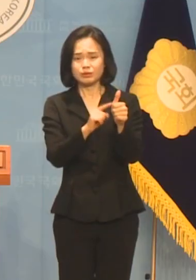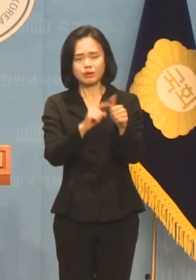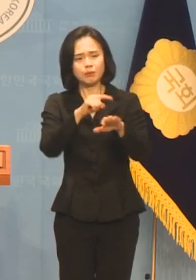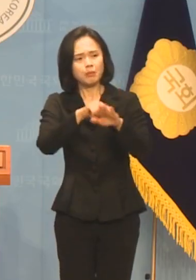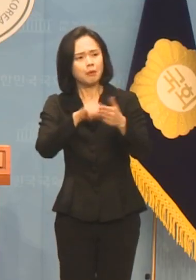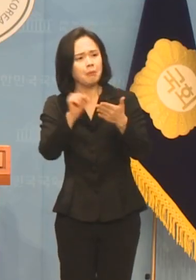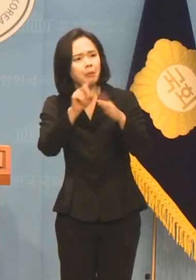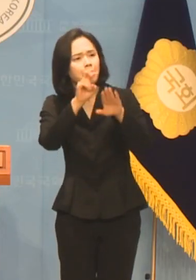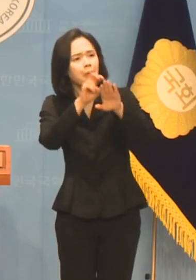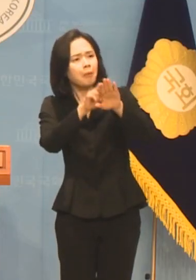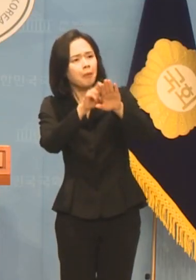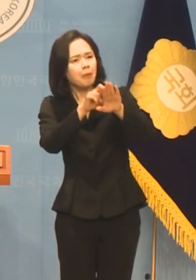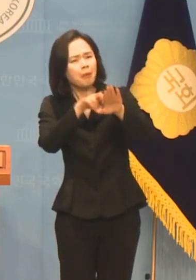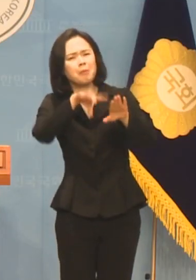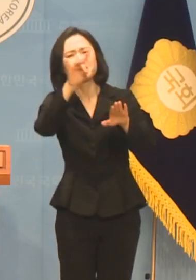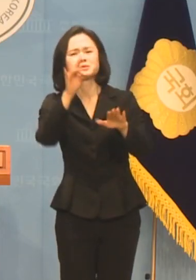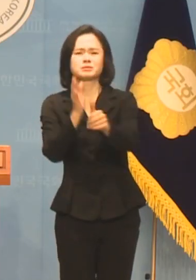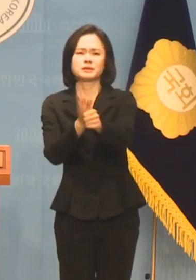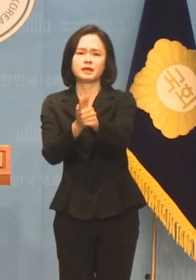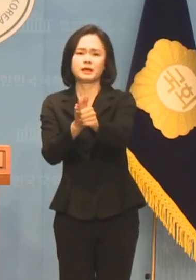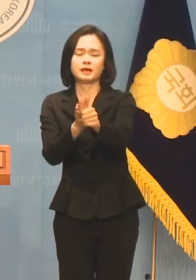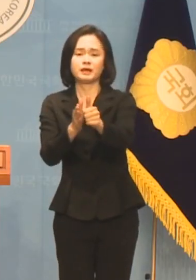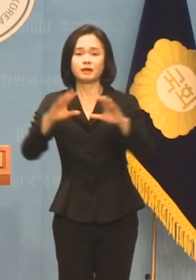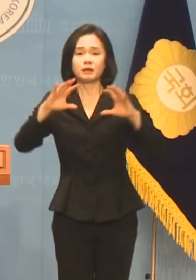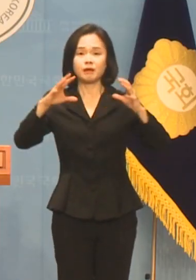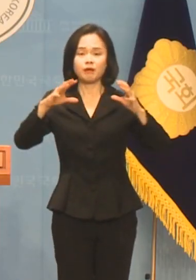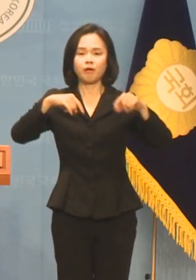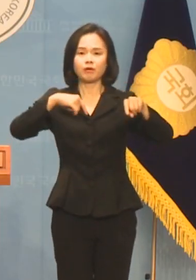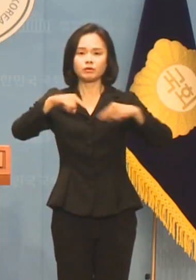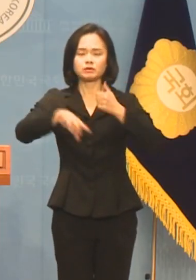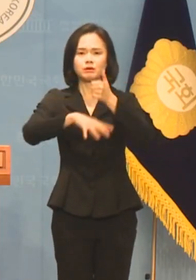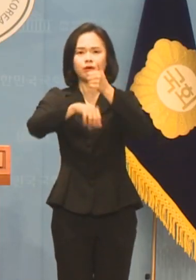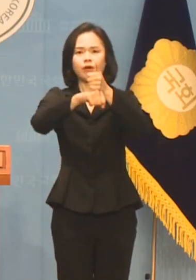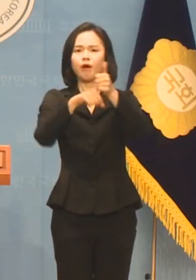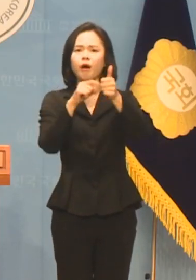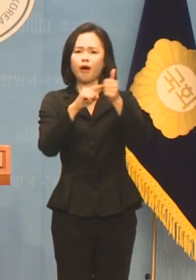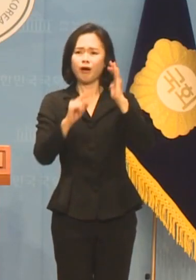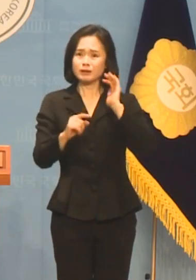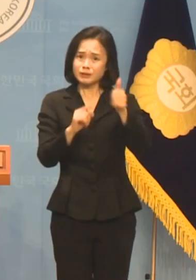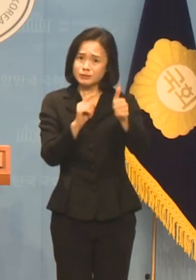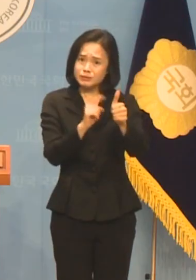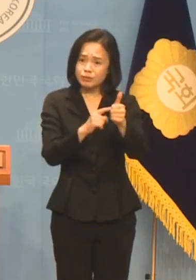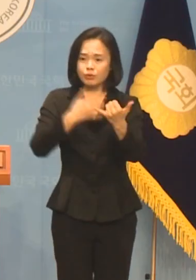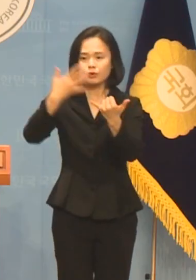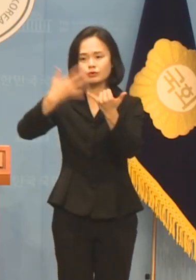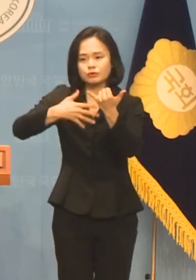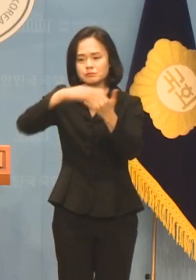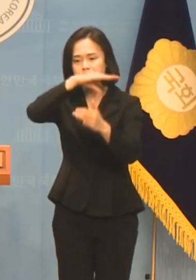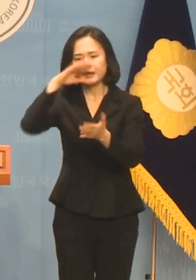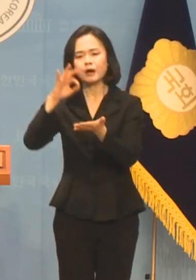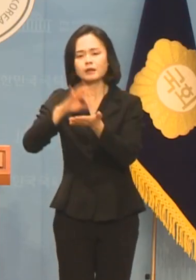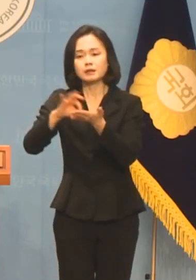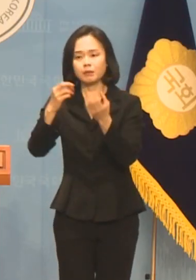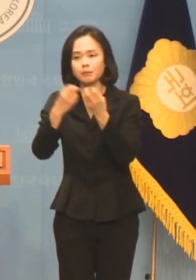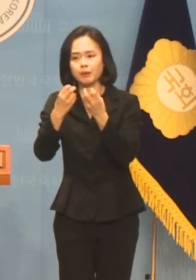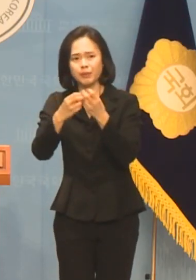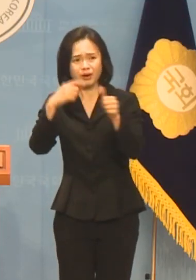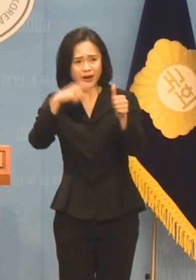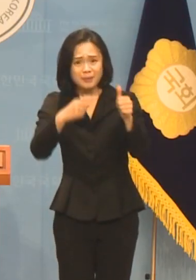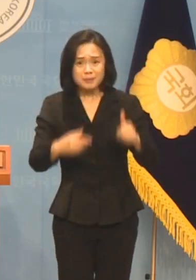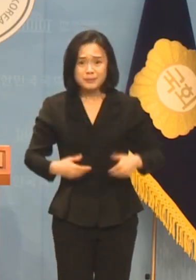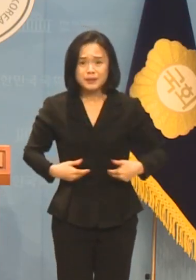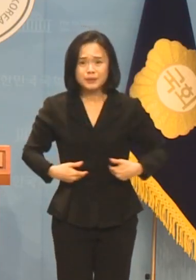바랍니다. 국가 원수의 권한을 들고 있는 사람에게 유튜브 사용법 이런 걸 가르쳐줘야 한다는 게 황당할